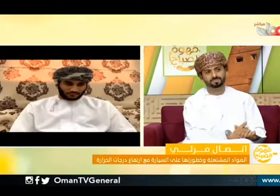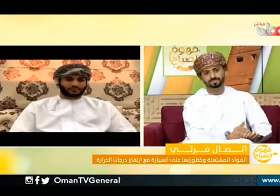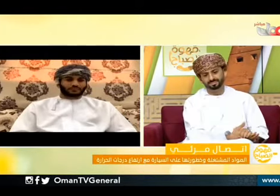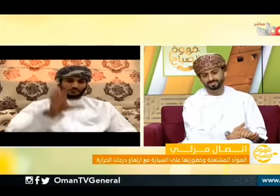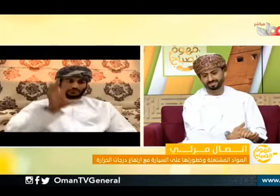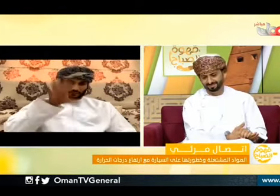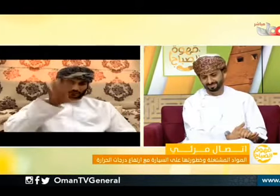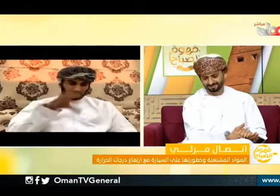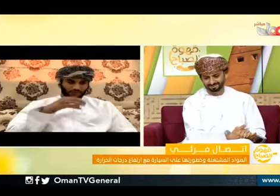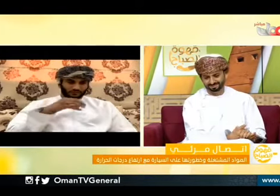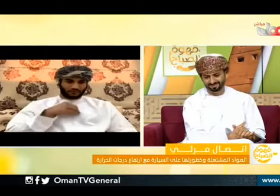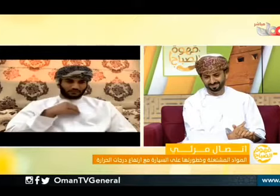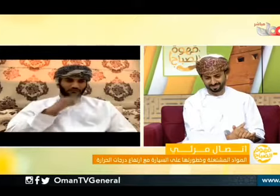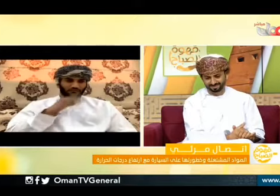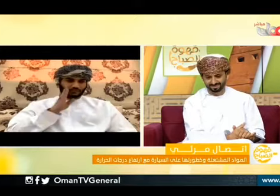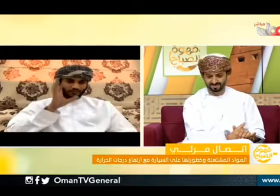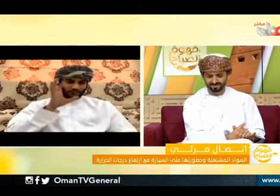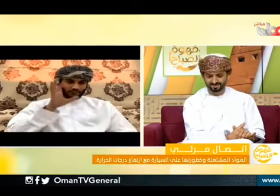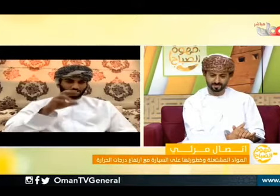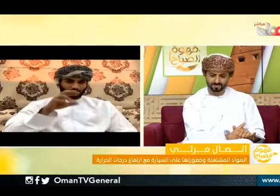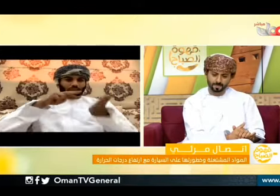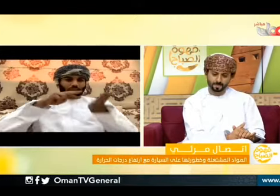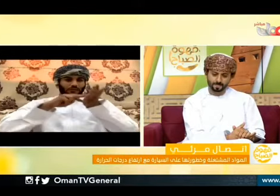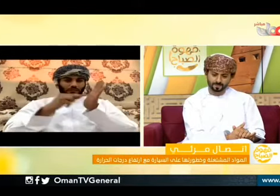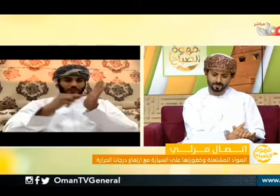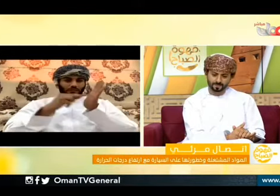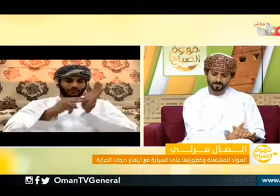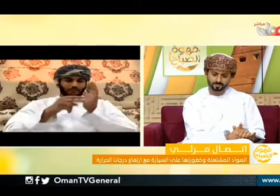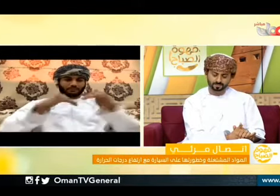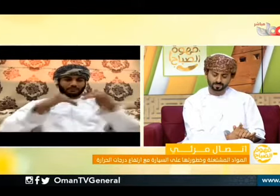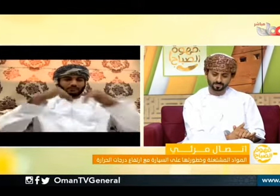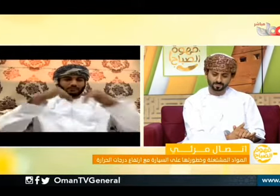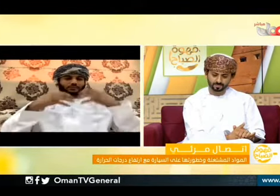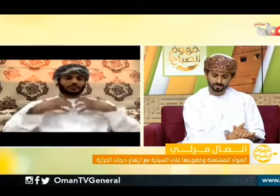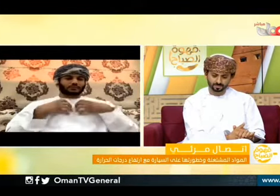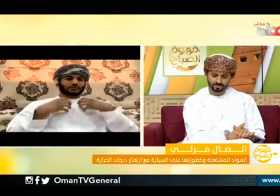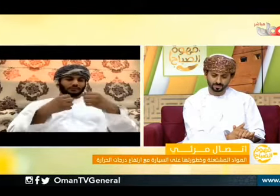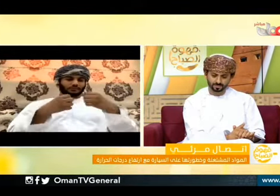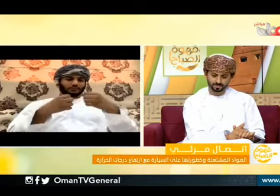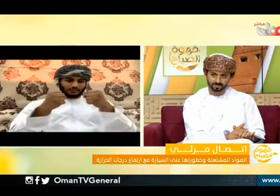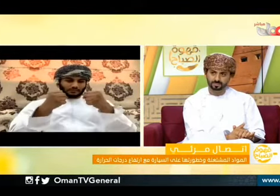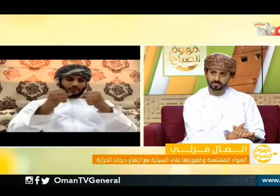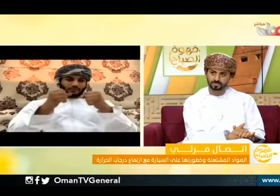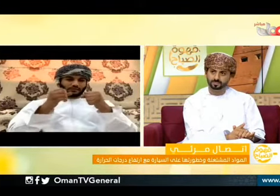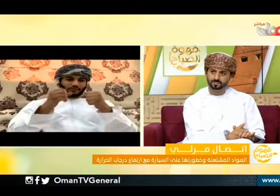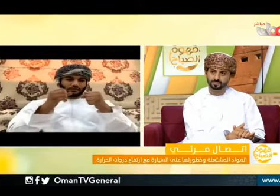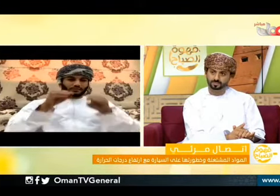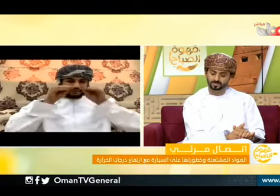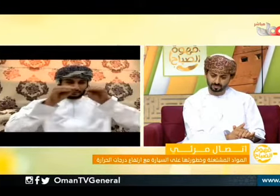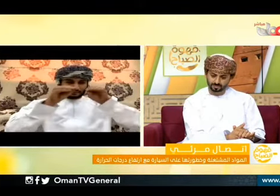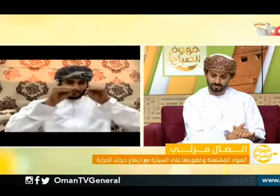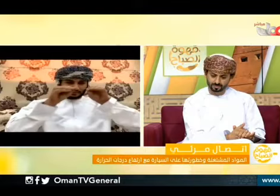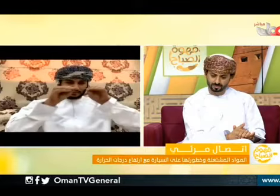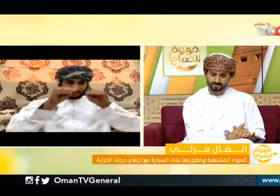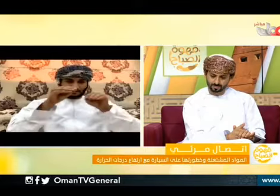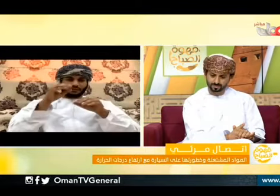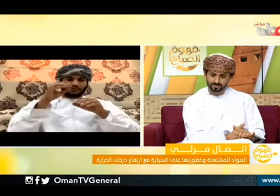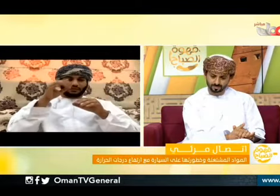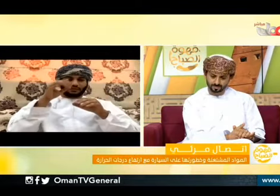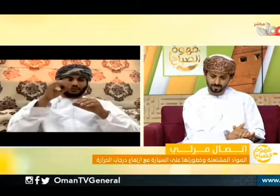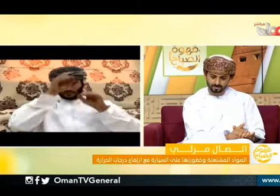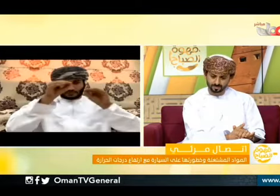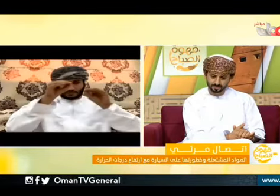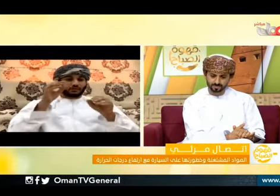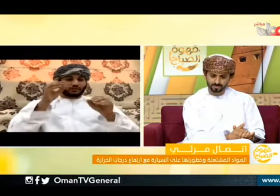بهذه الإجراءات السلامة؟ نعم، قبل حضرت في معهد السلامة المرورية في دورة